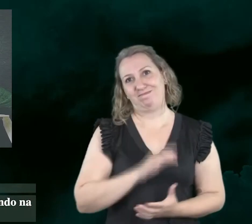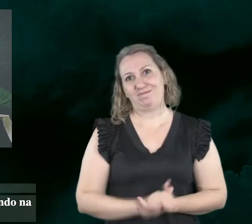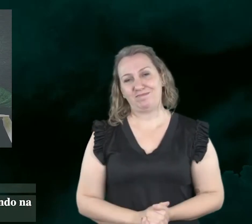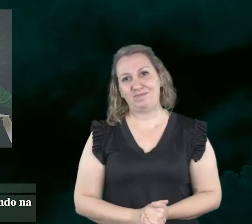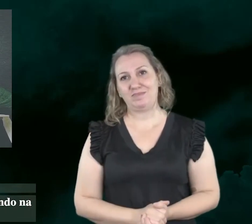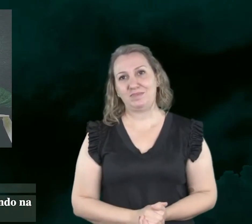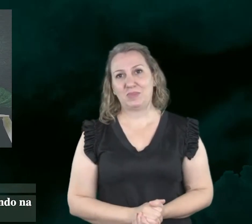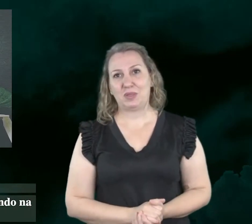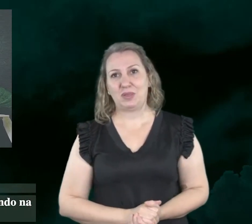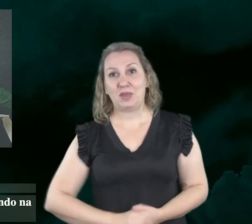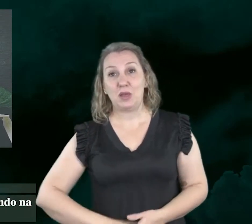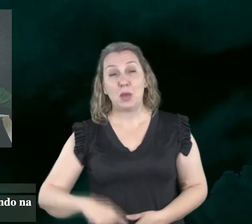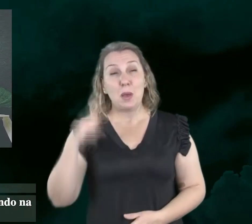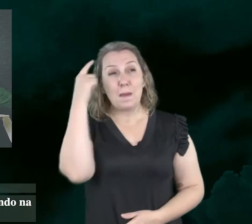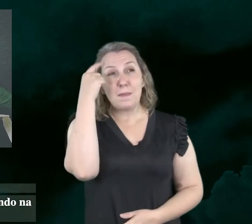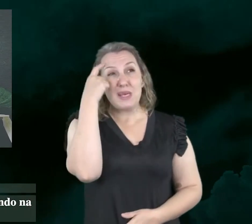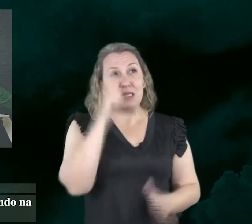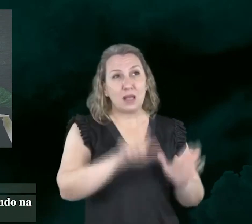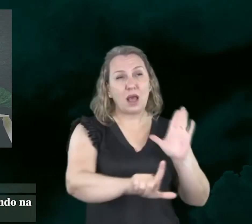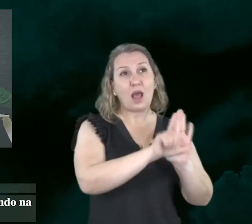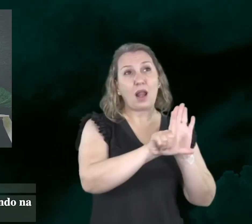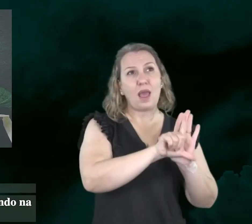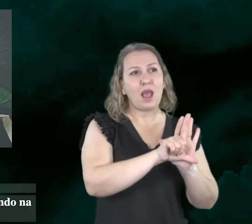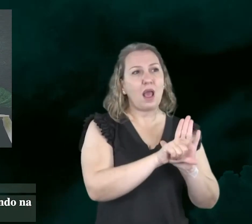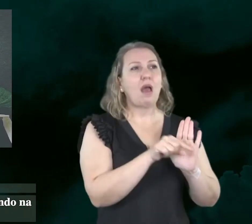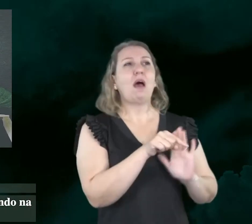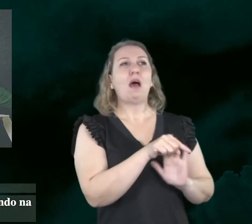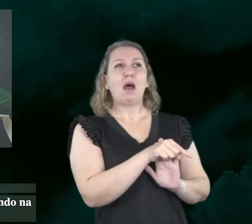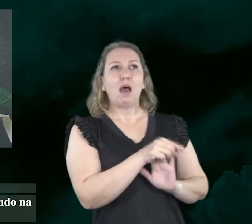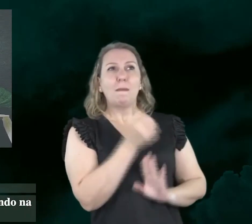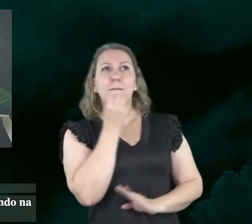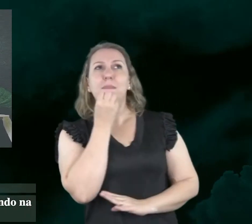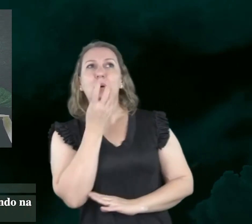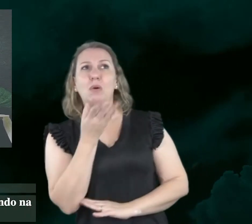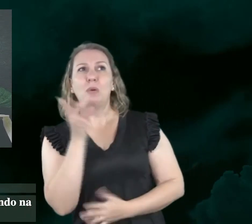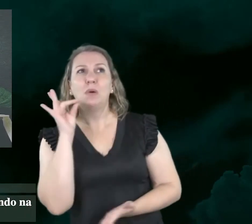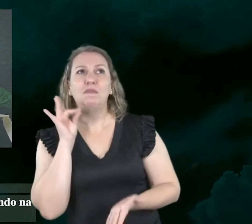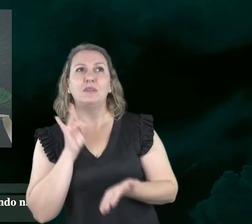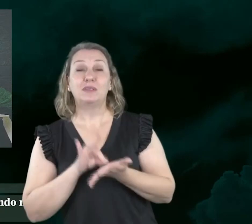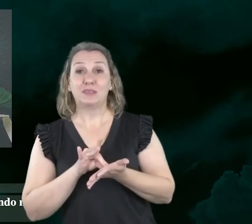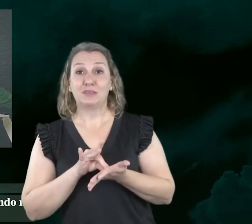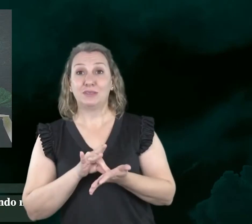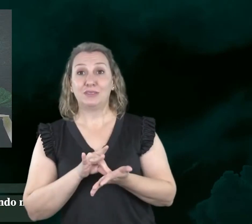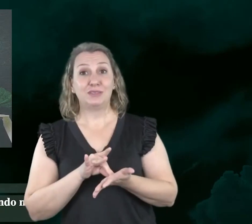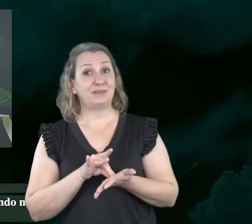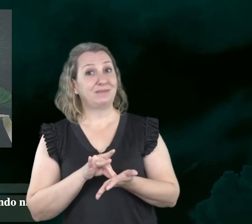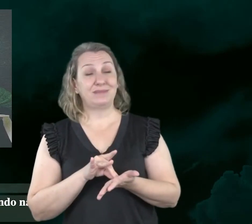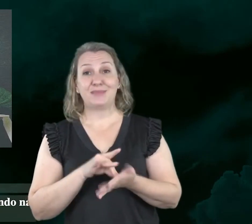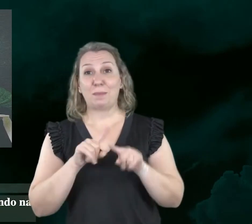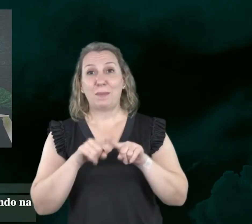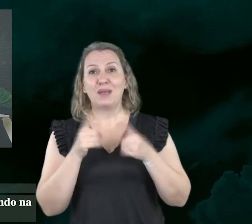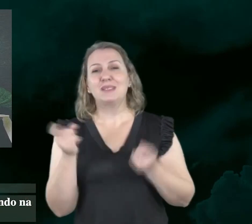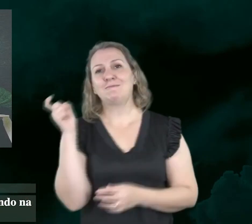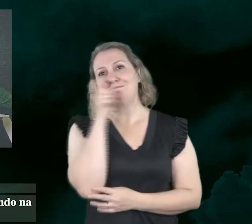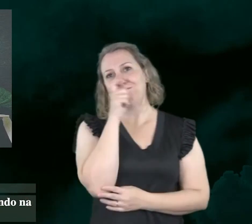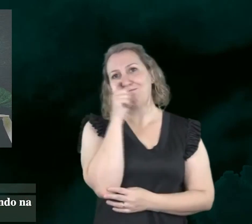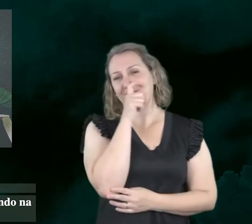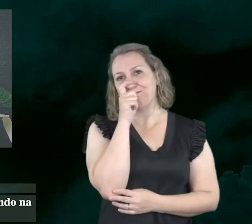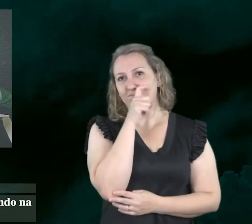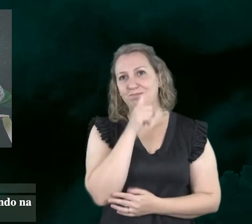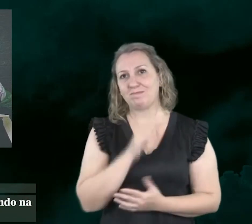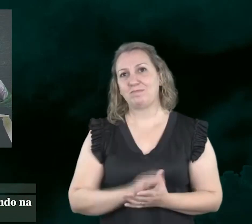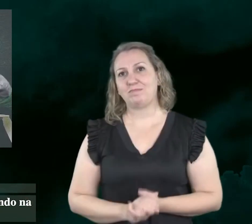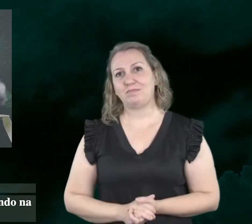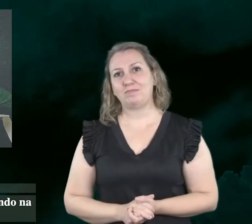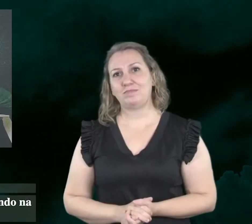de sabedoria e da verdade. Mas a verdade é uma pessoa viva, né? Vocês se lembram que os Tessalonicenses,